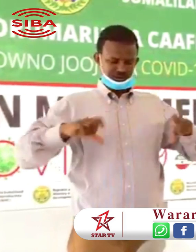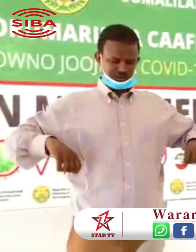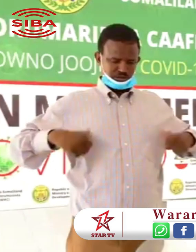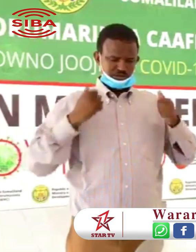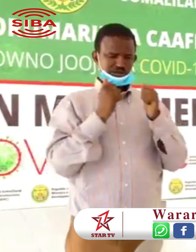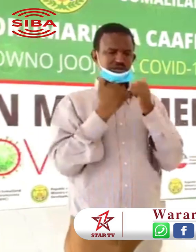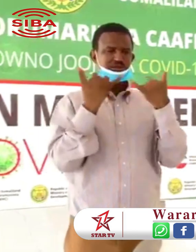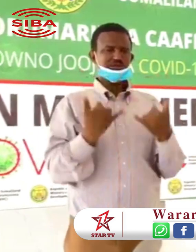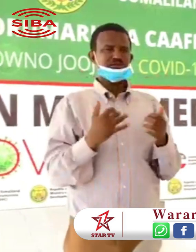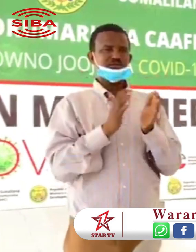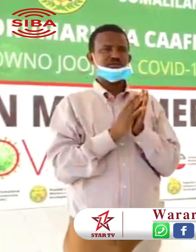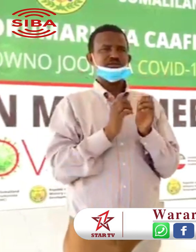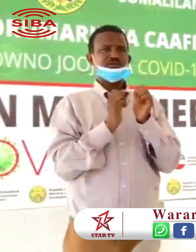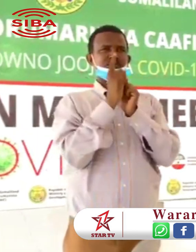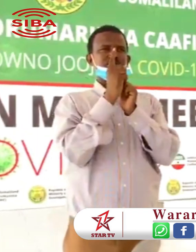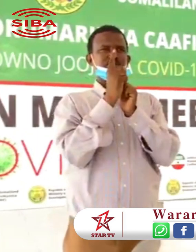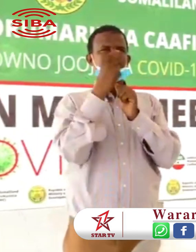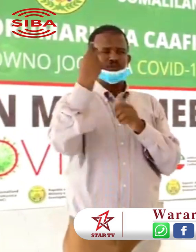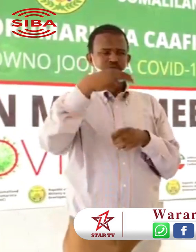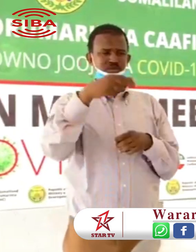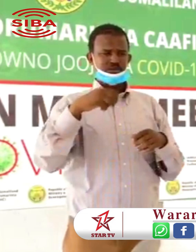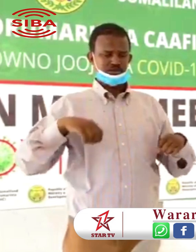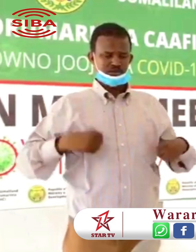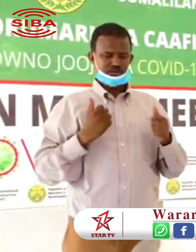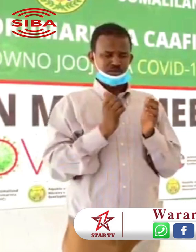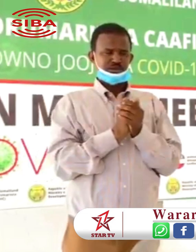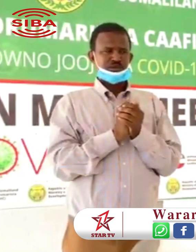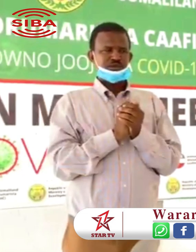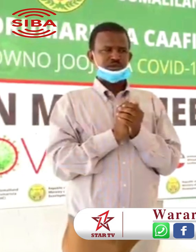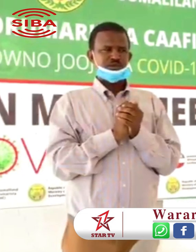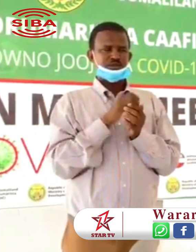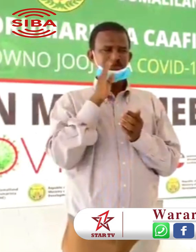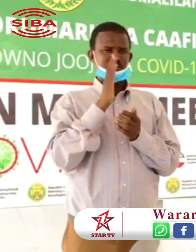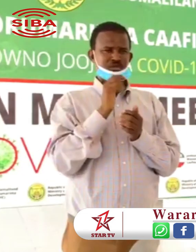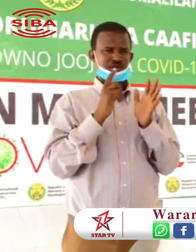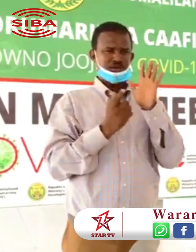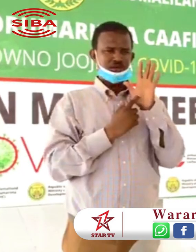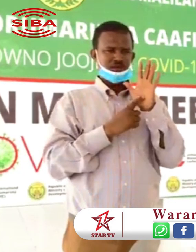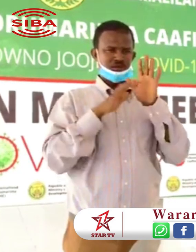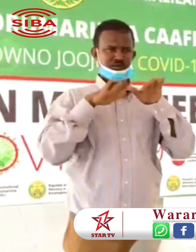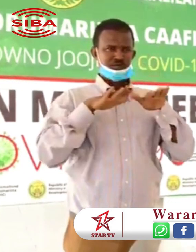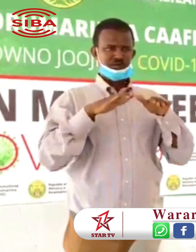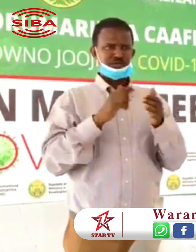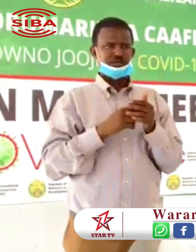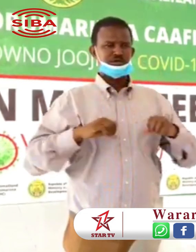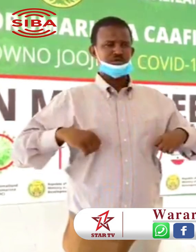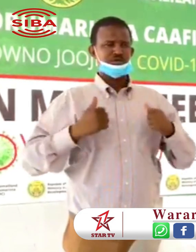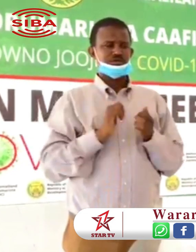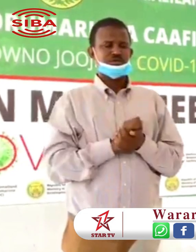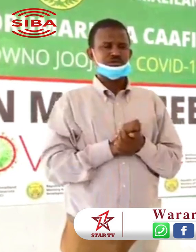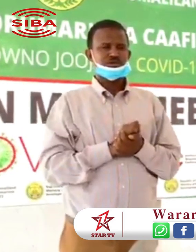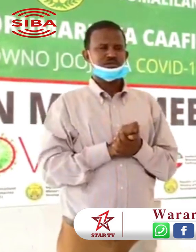weeye 11 Hargeysa jooga iyo 6 Berbera jooga